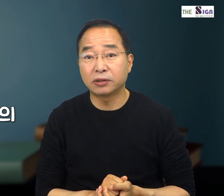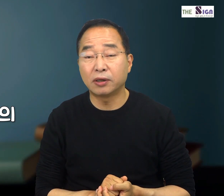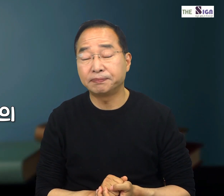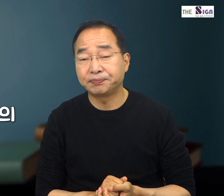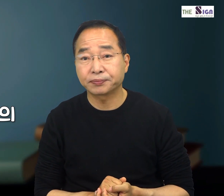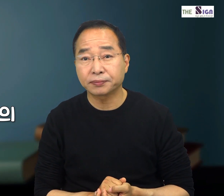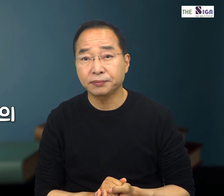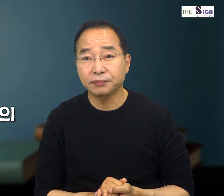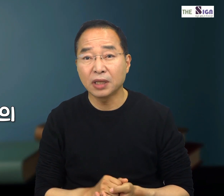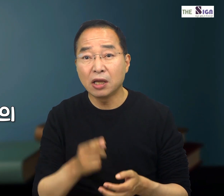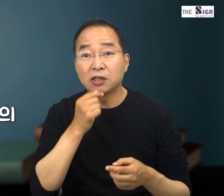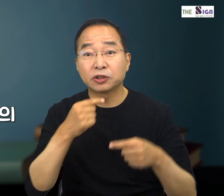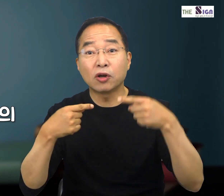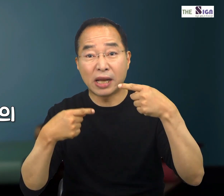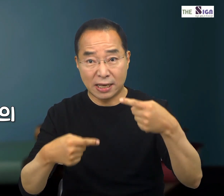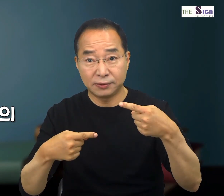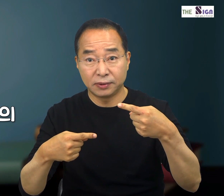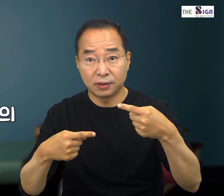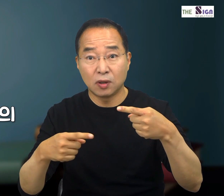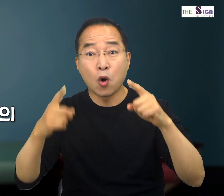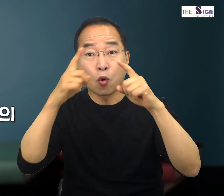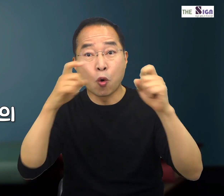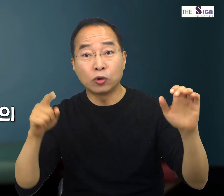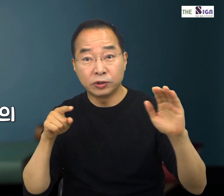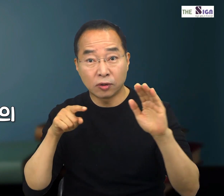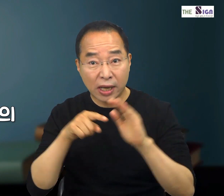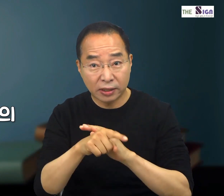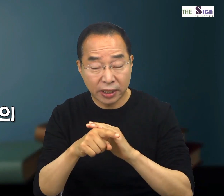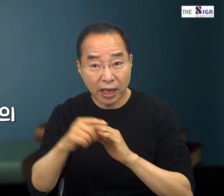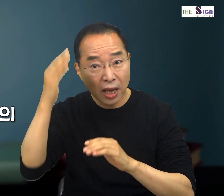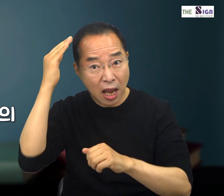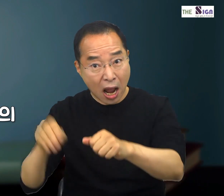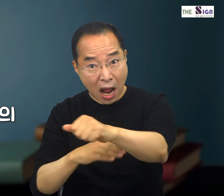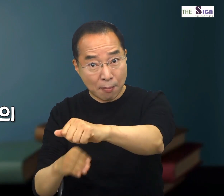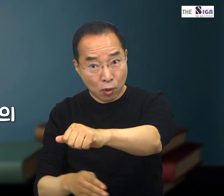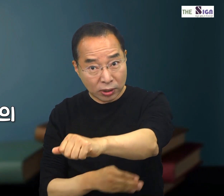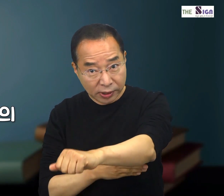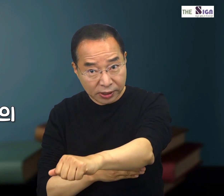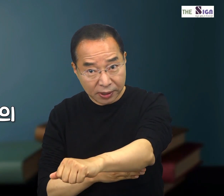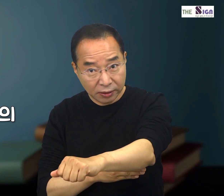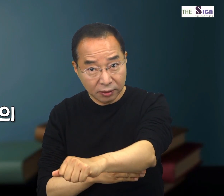들어 설날 고궁 들어가는데 한복 입었으면